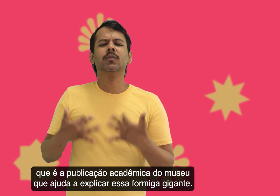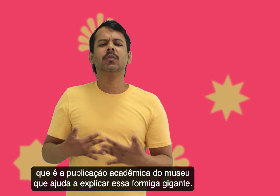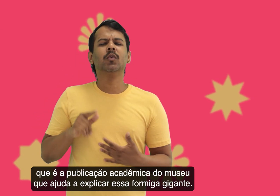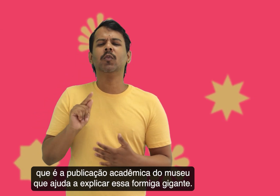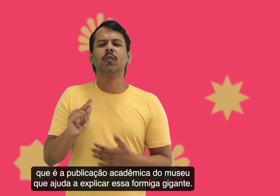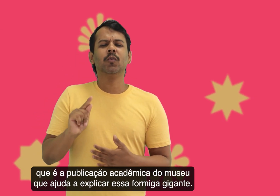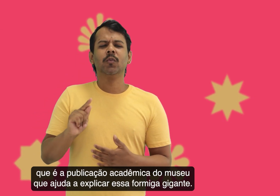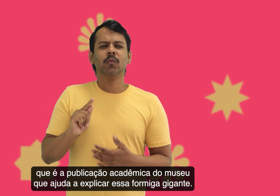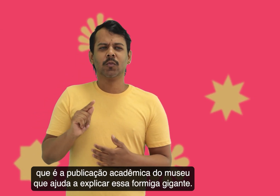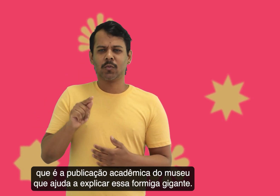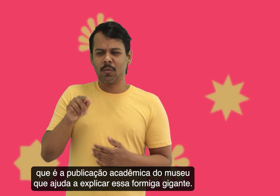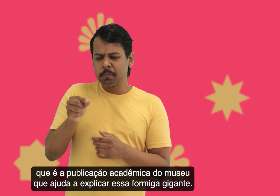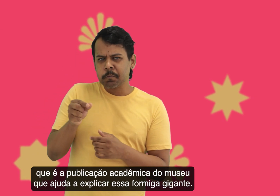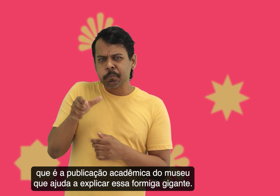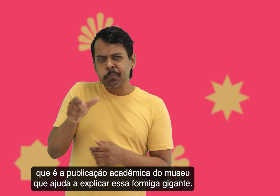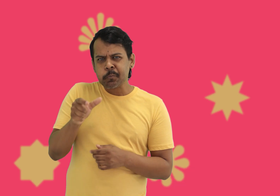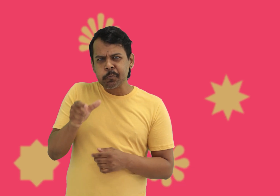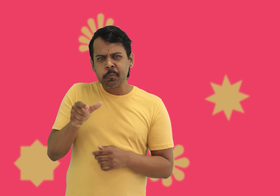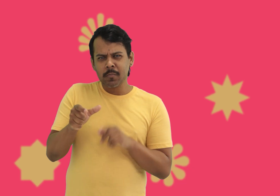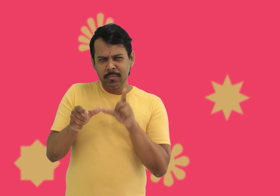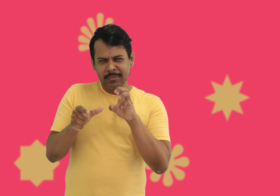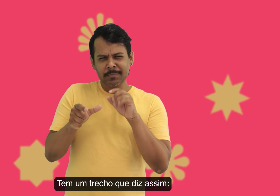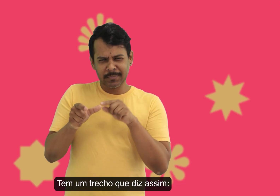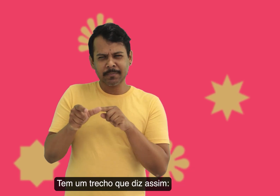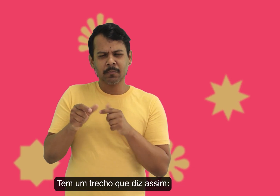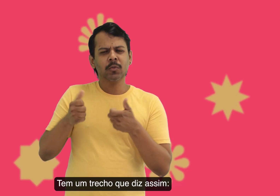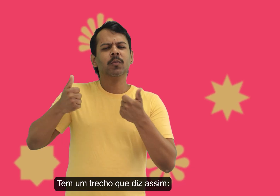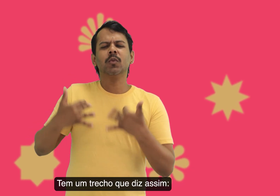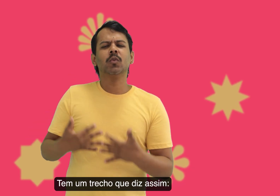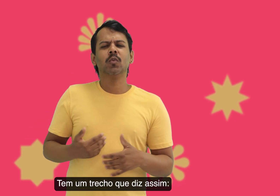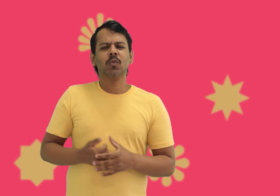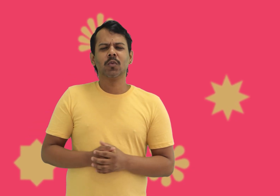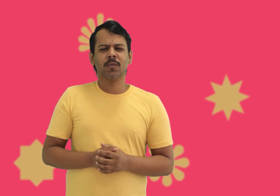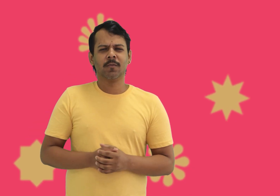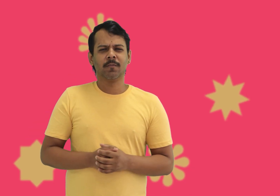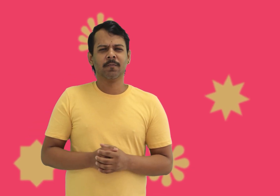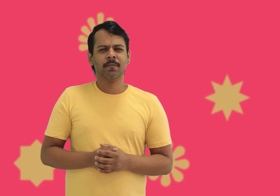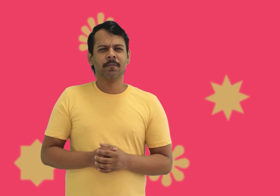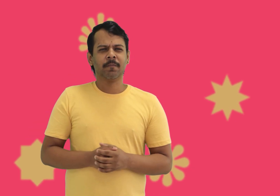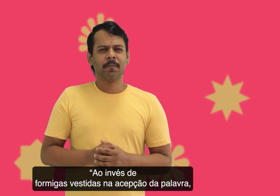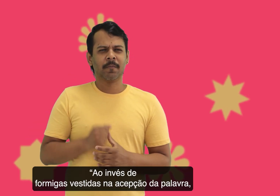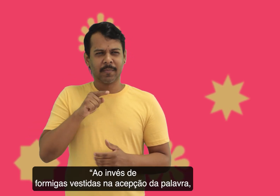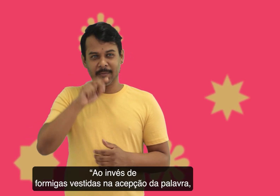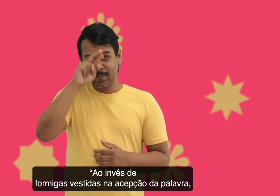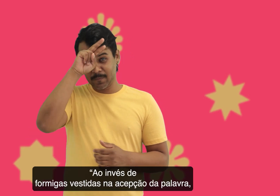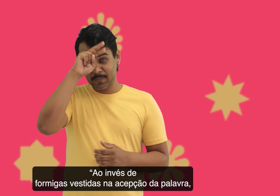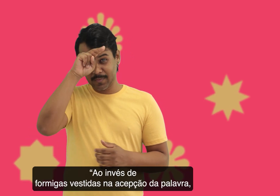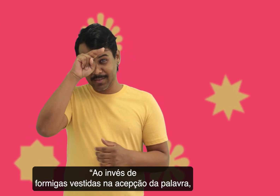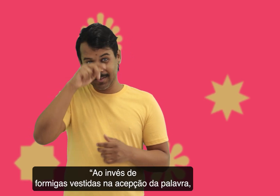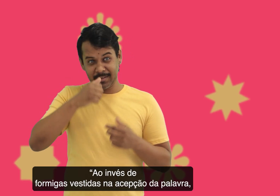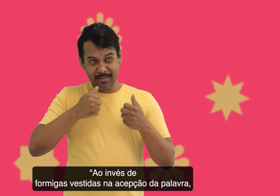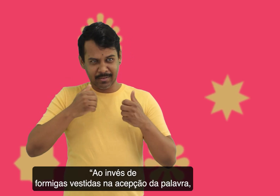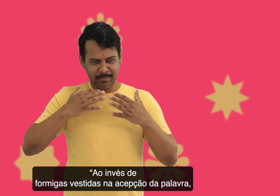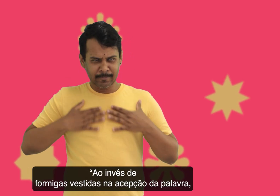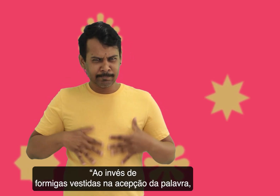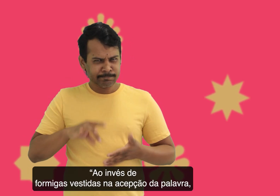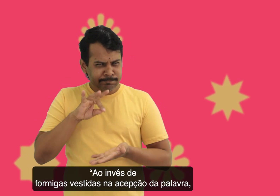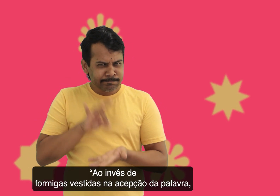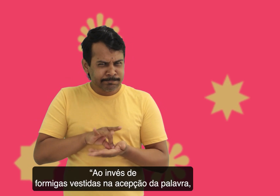que ajuda a explicar essa formiga gigante. Tem um trecho que diz assim: ao invés de formigas vestidas na acepção